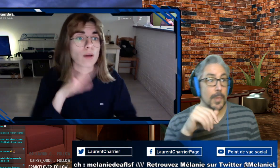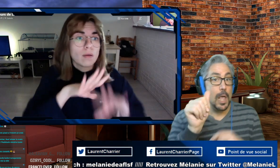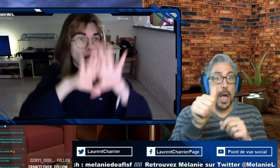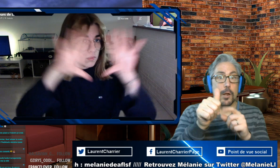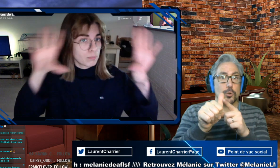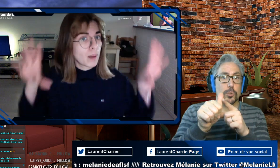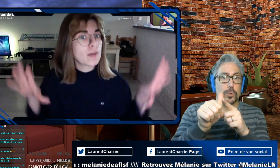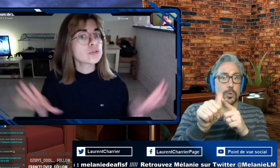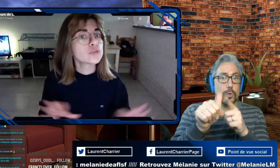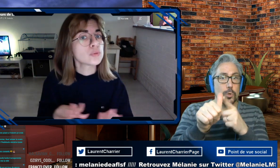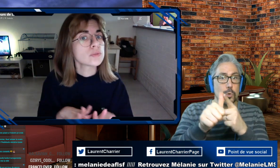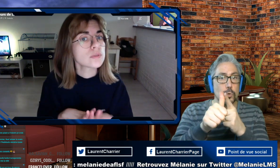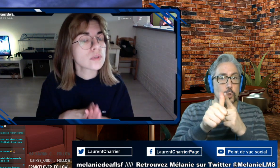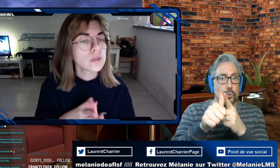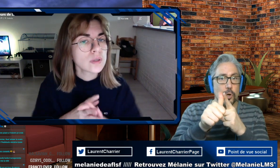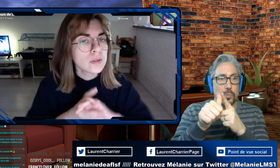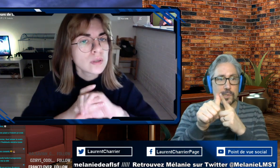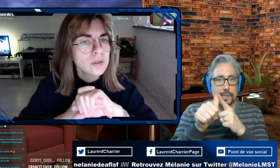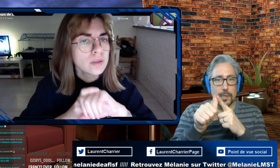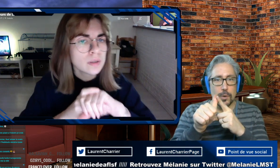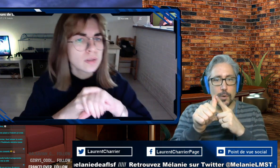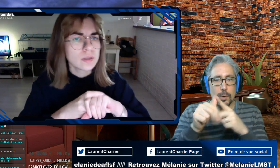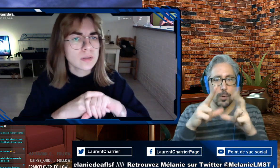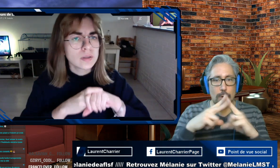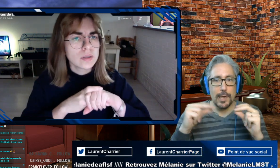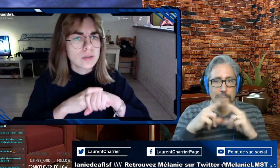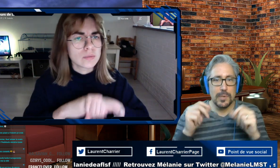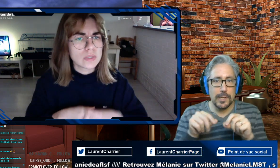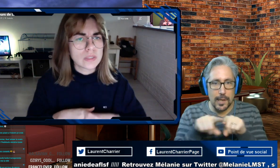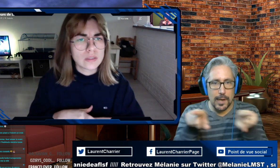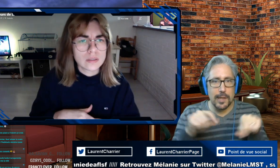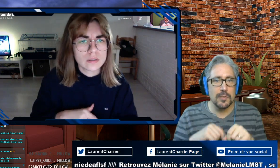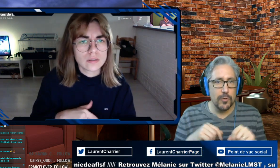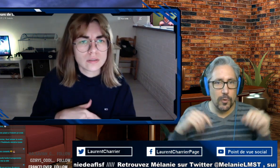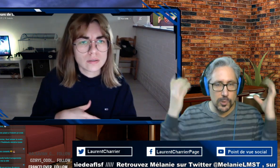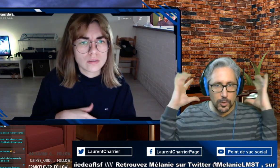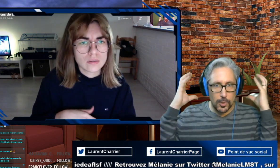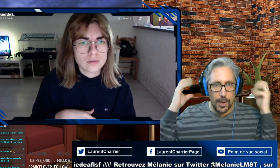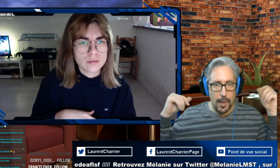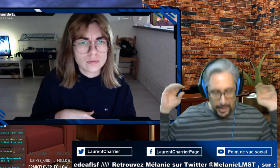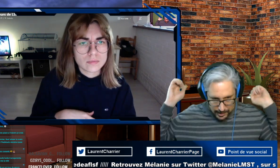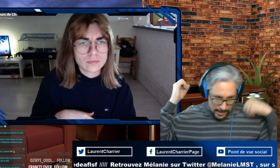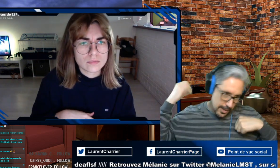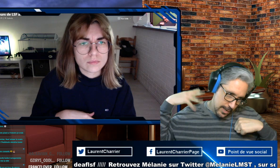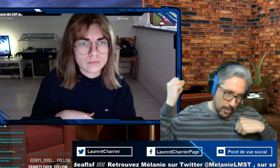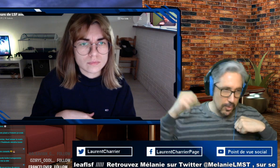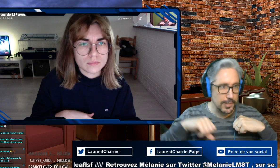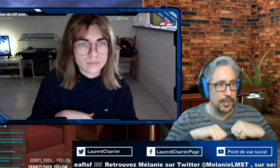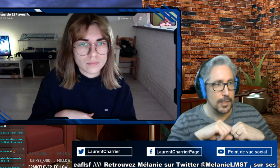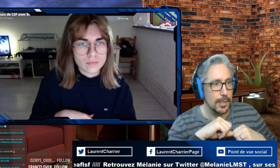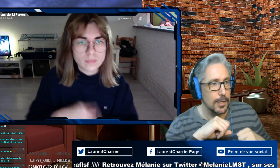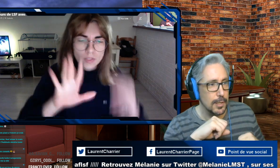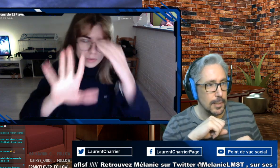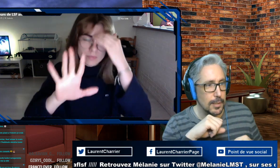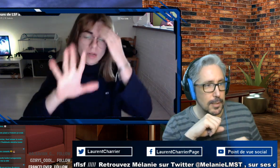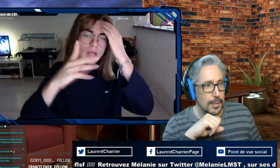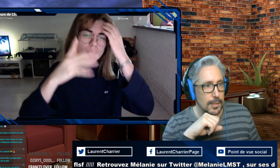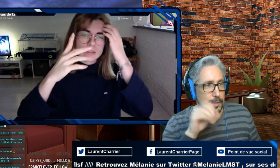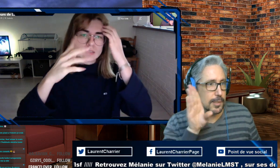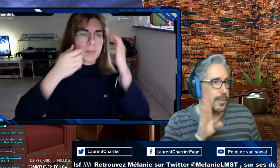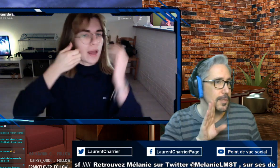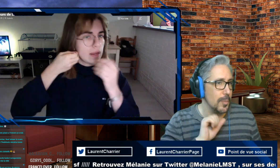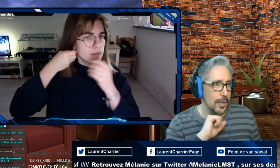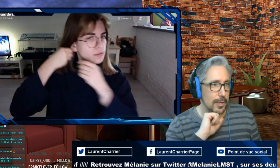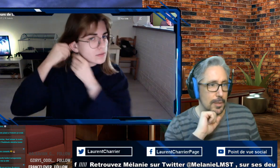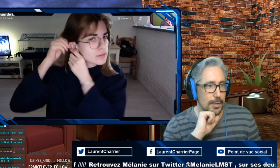j'entends Alors, pas mal de choses. juste pour commencer, explique la différence entre appareiller et implanter. Voilà,